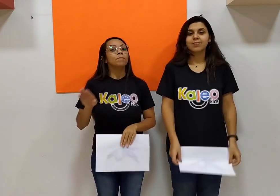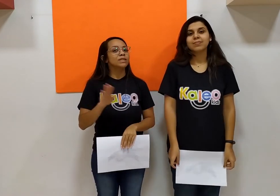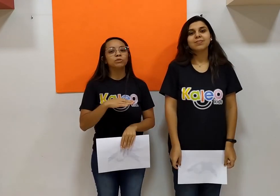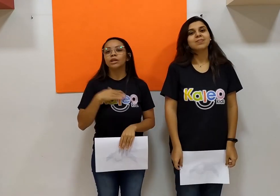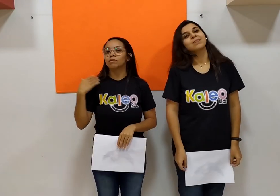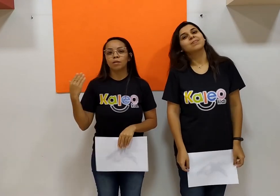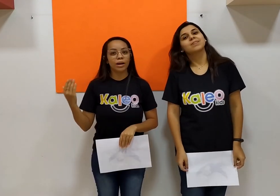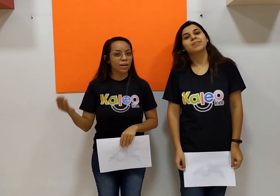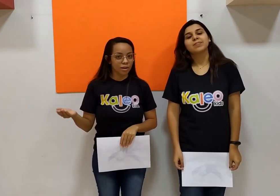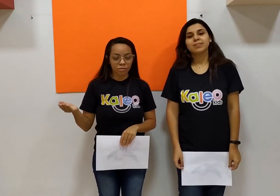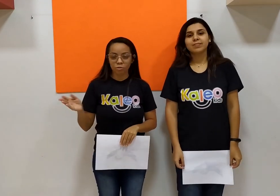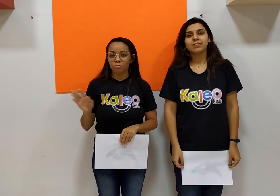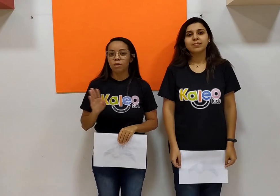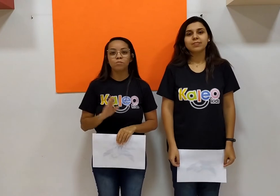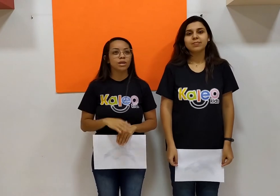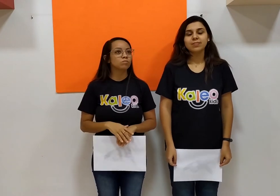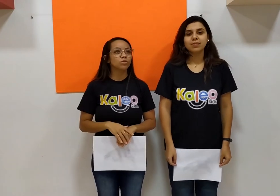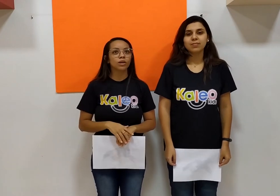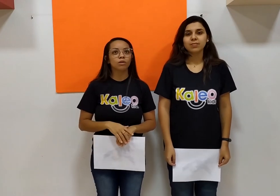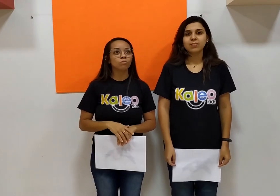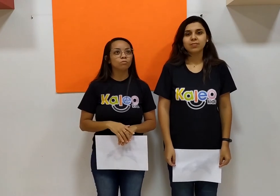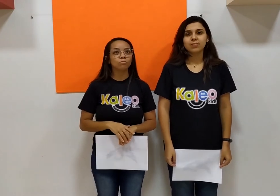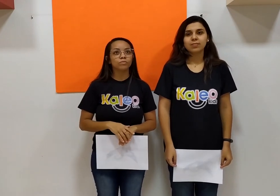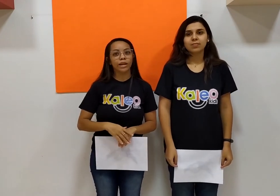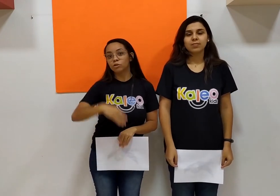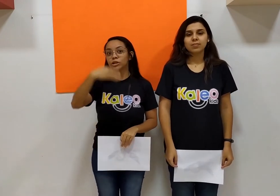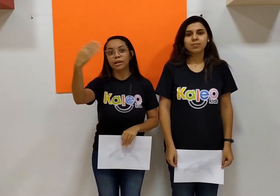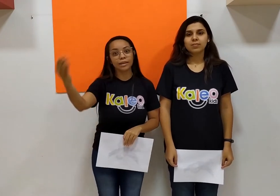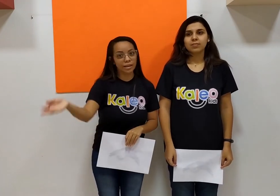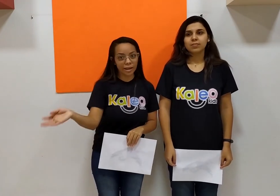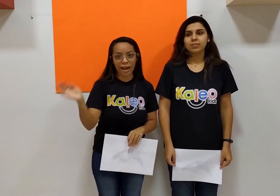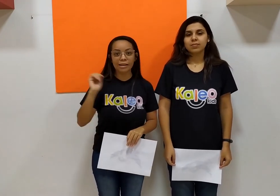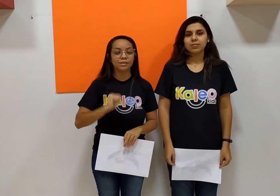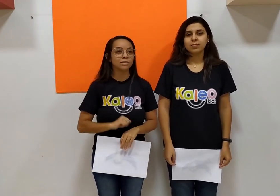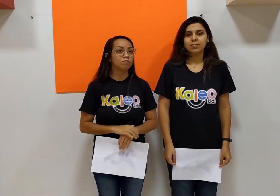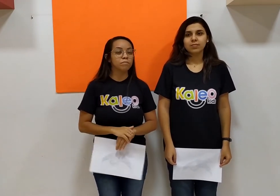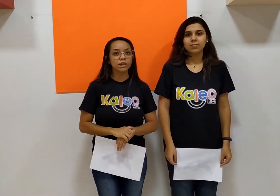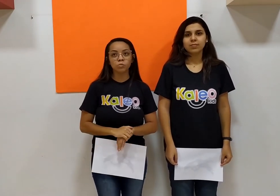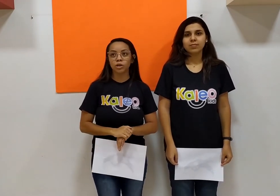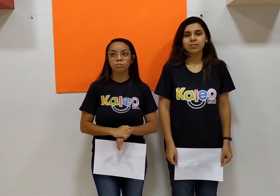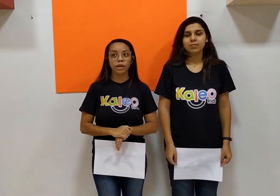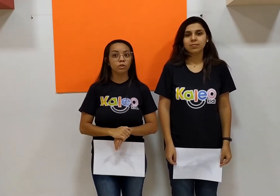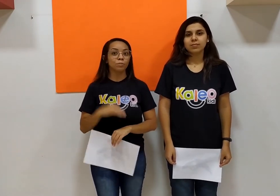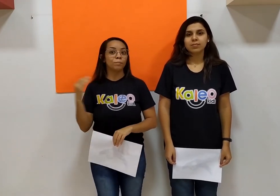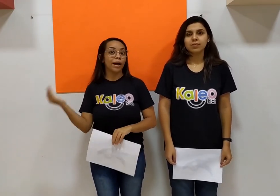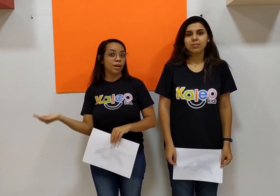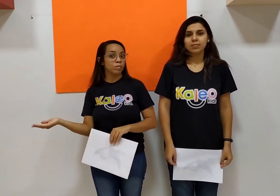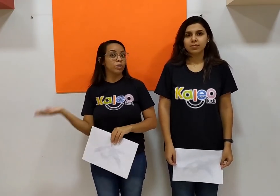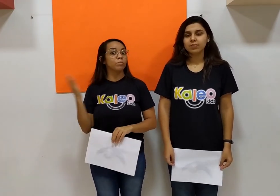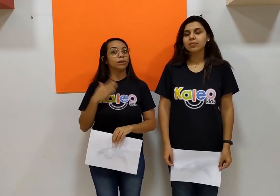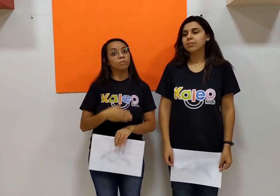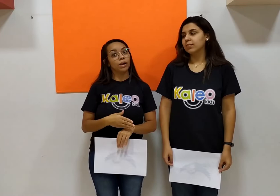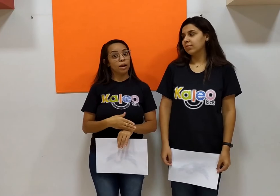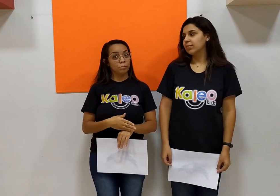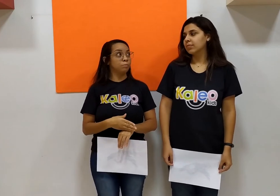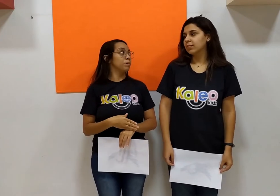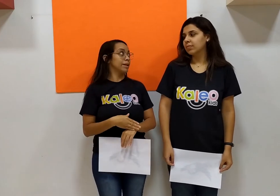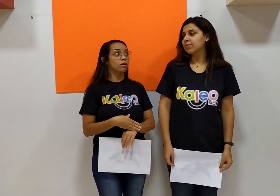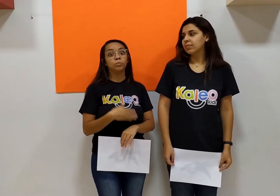mesmo não trabalhando, mesmo não tendo geladeira em casa, mesmo não tendo papai e mamãe para trabalhar, para dar comida